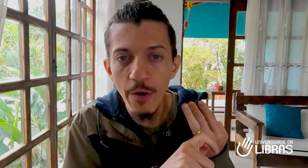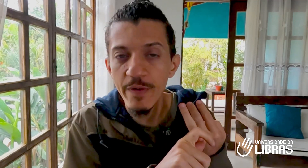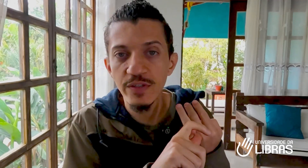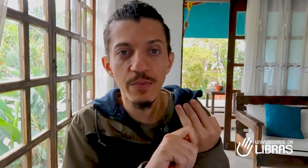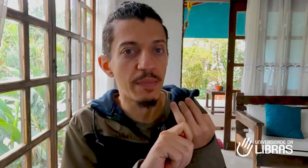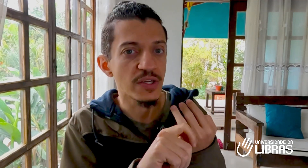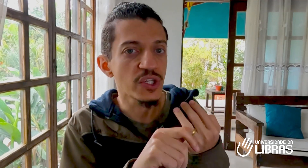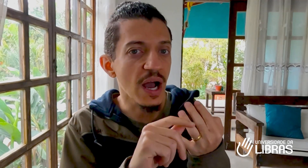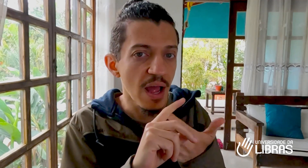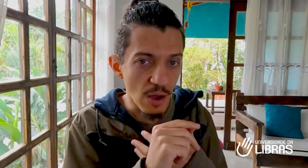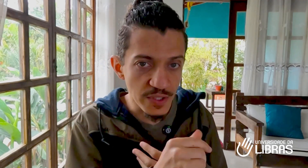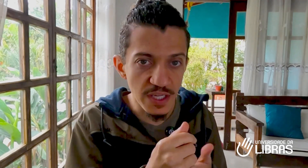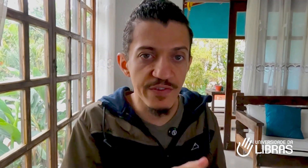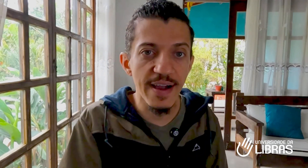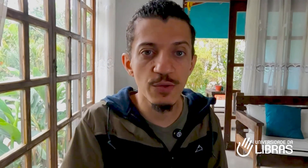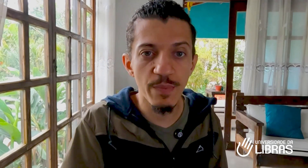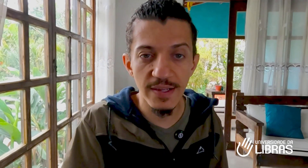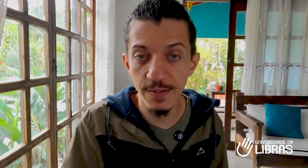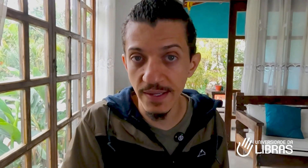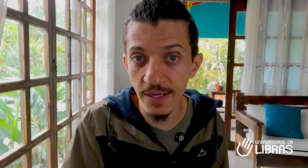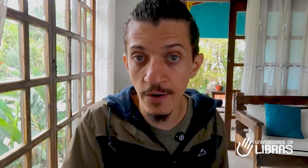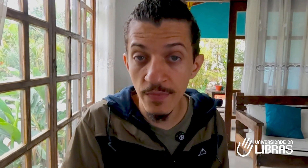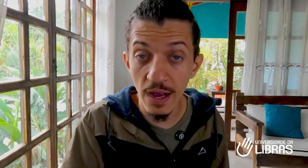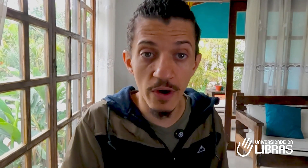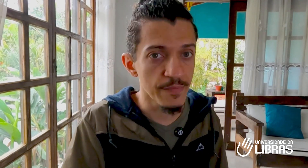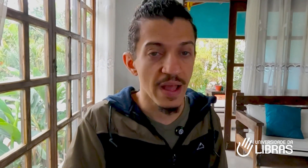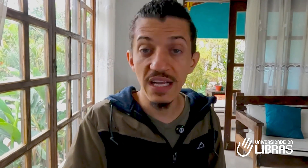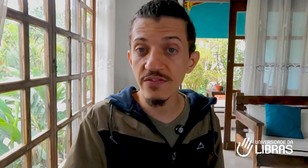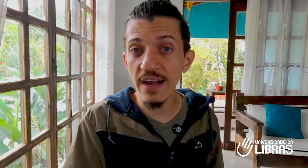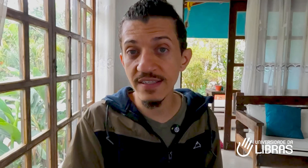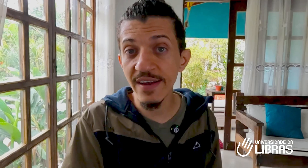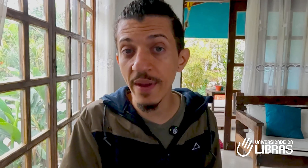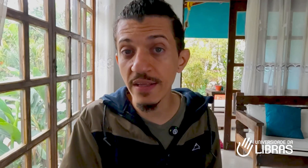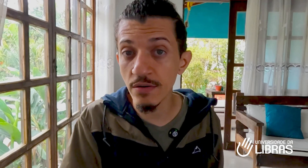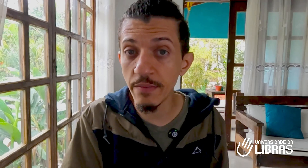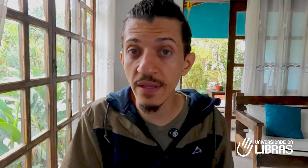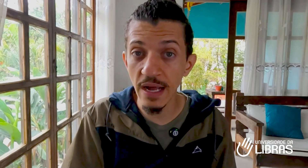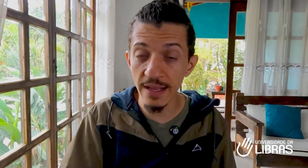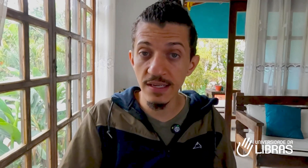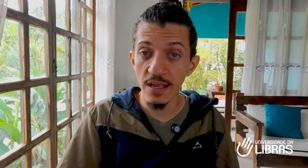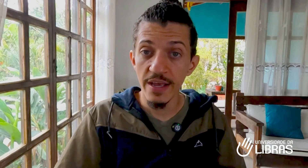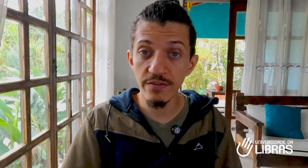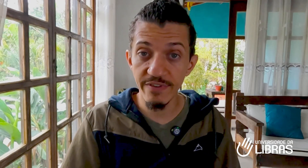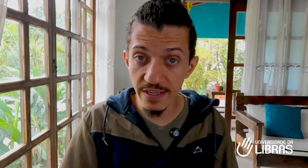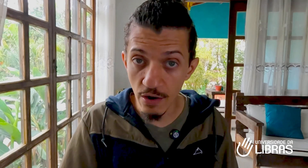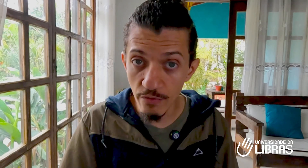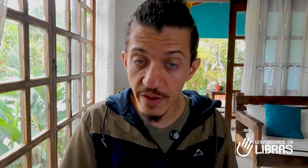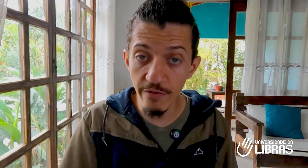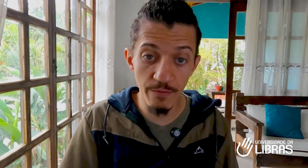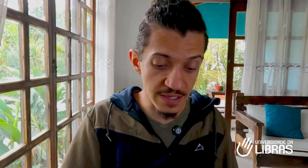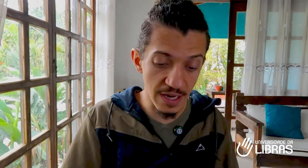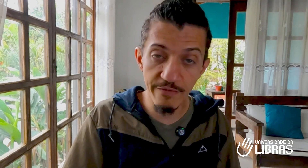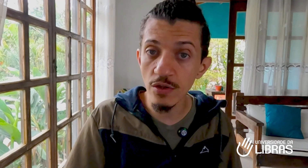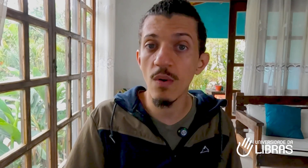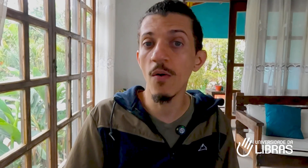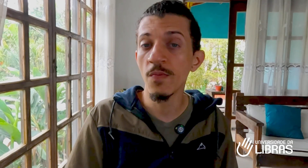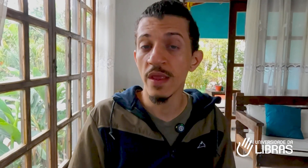poder baixar, ao certificado de participação. Agora, as vagas realmente são limitadas, isso vai ser ao vivo, uma sala virtual.